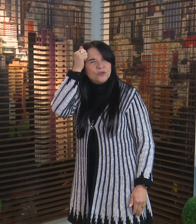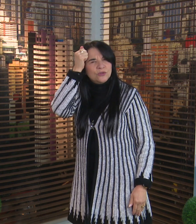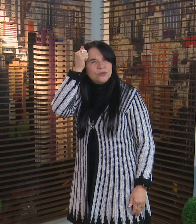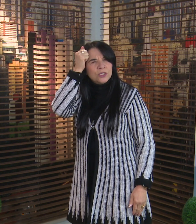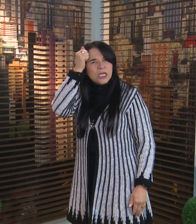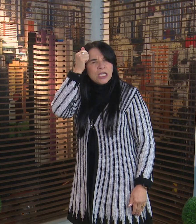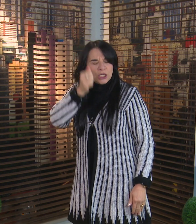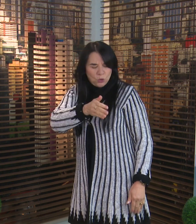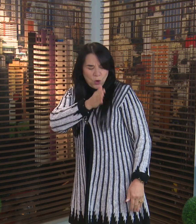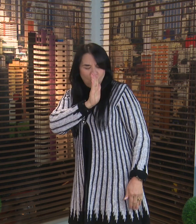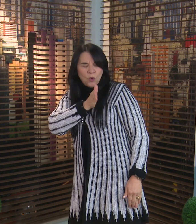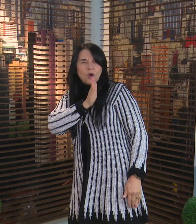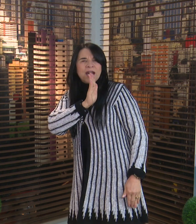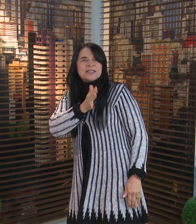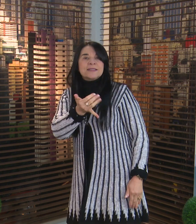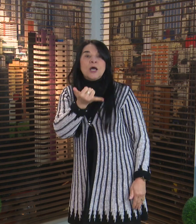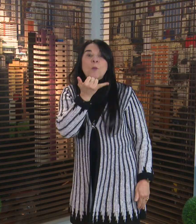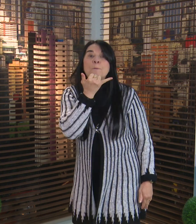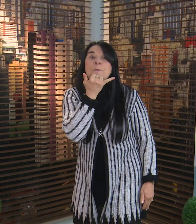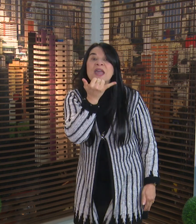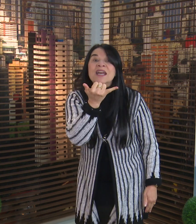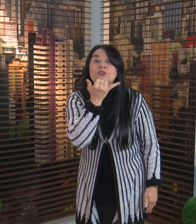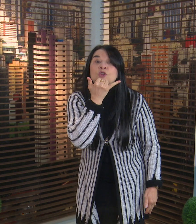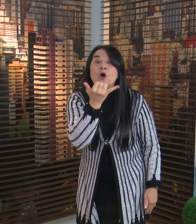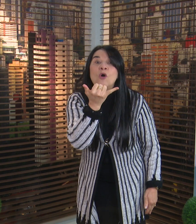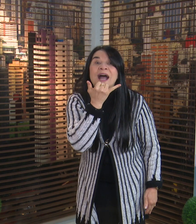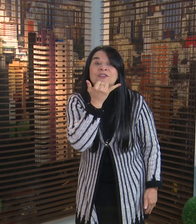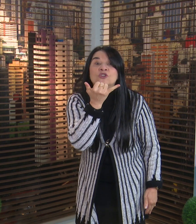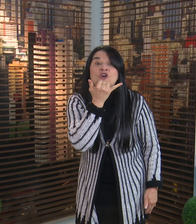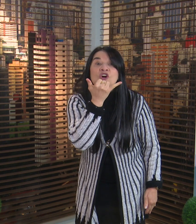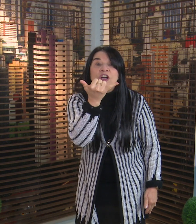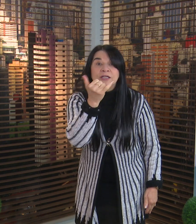arrependido e com o coração perdoador.